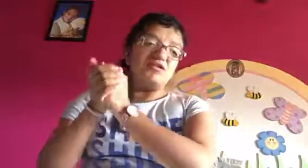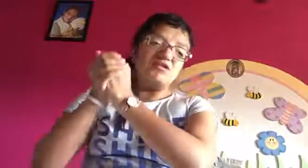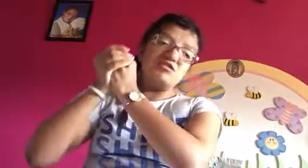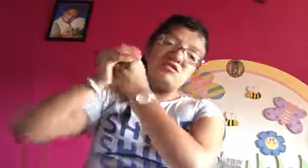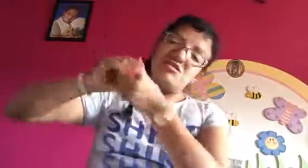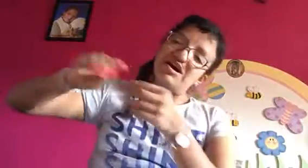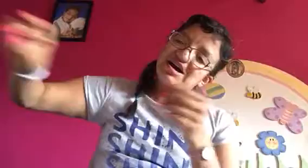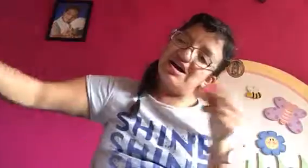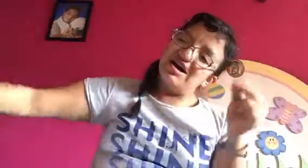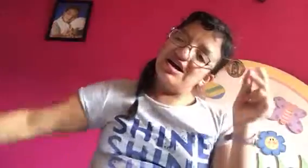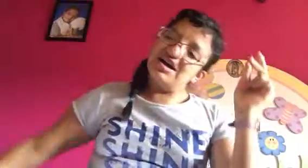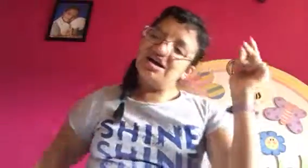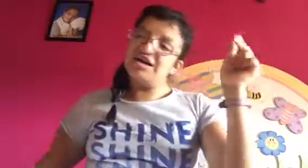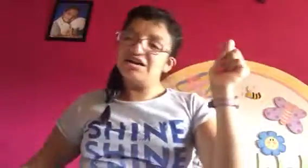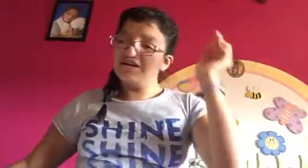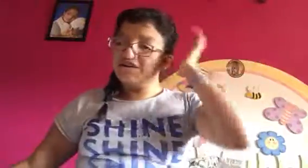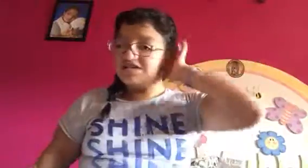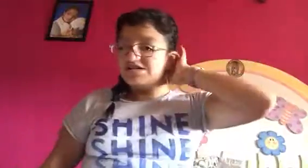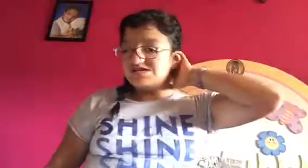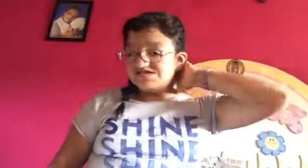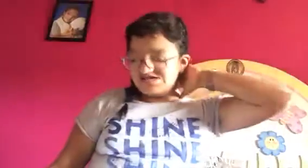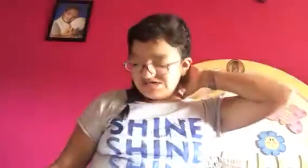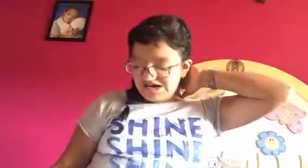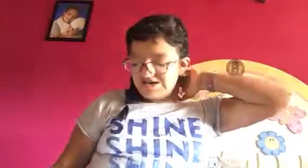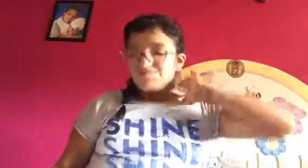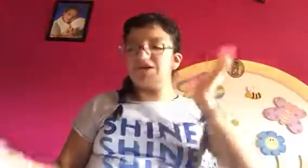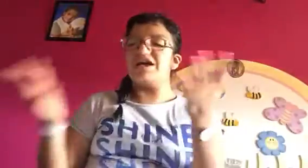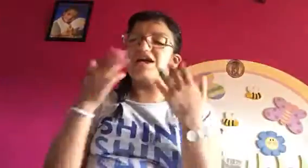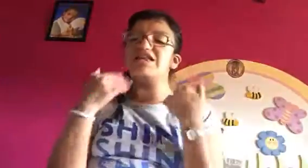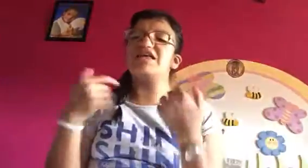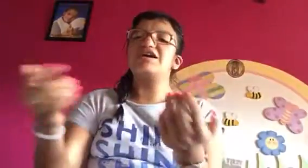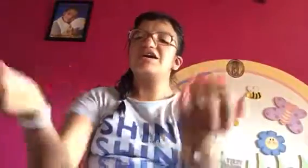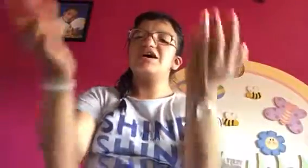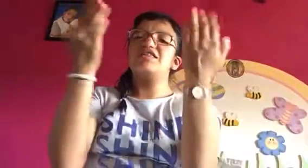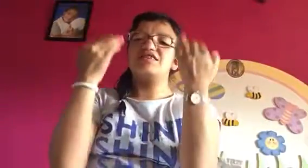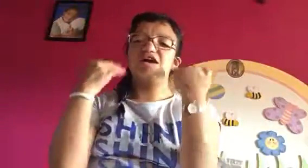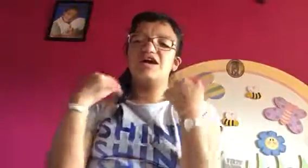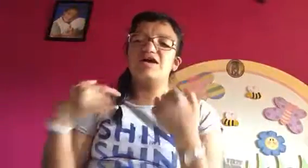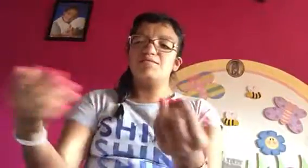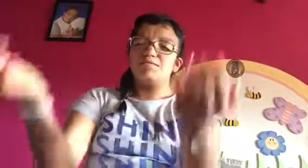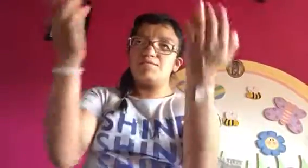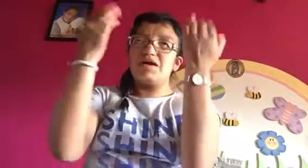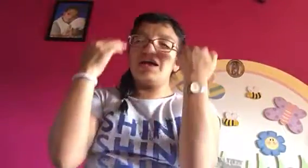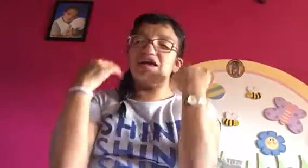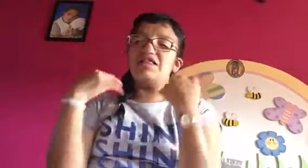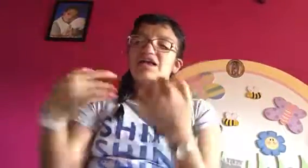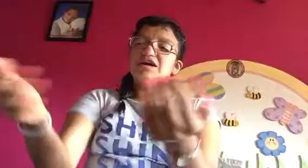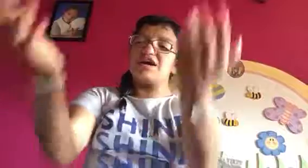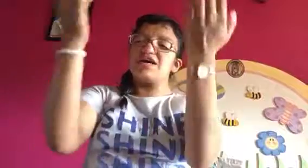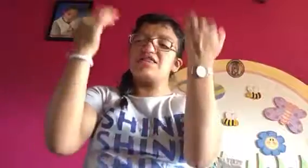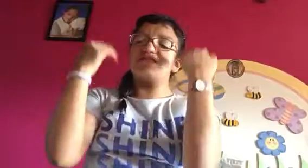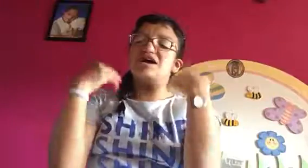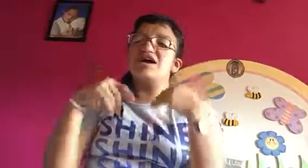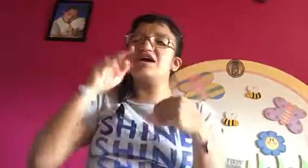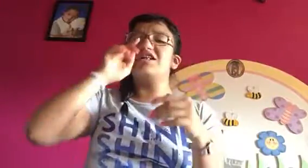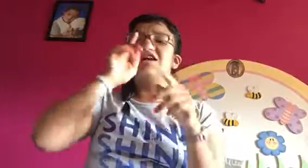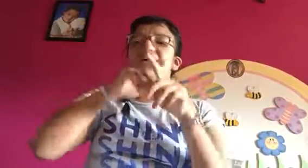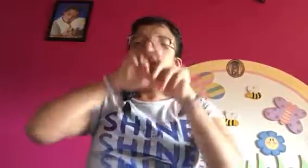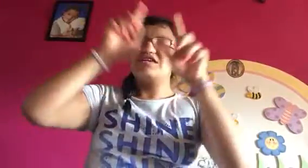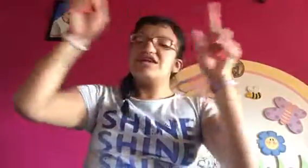calor de hogar. Ven a cantar, ven a cantar, que